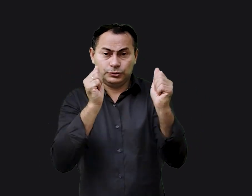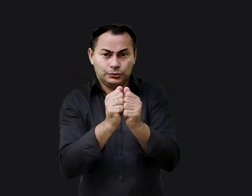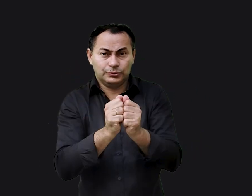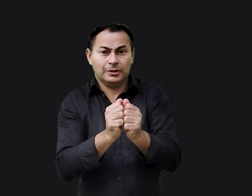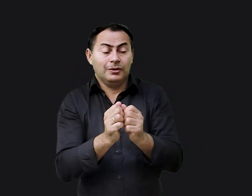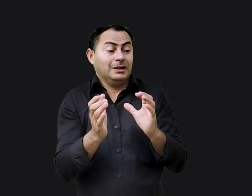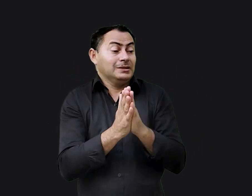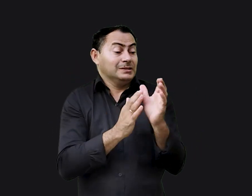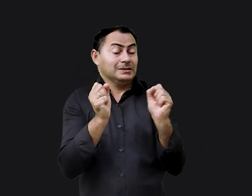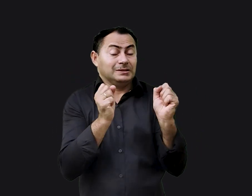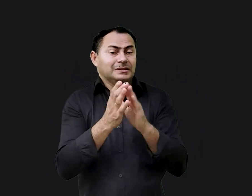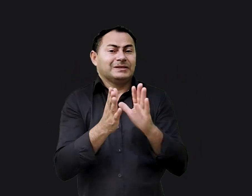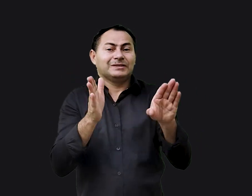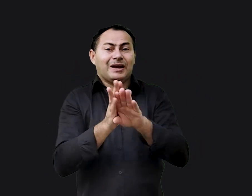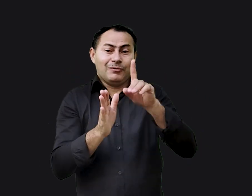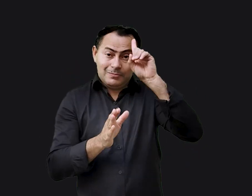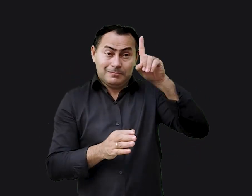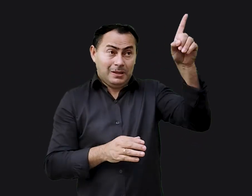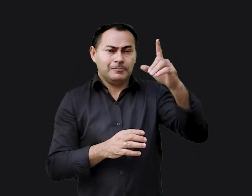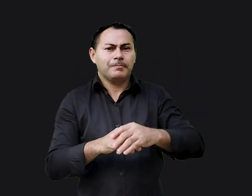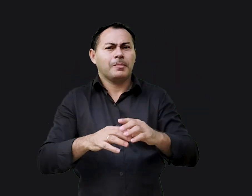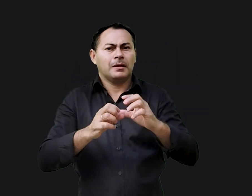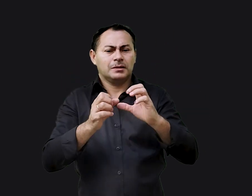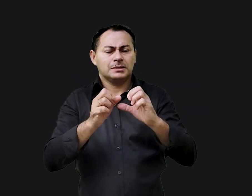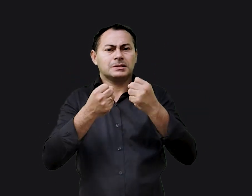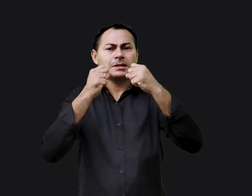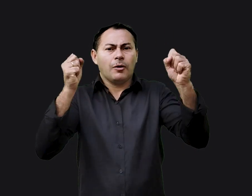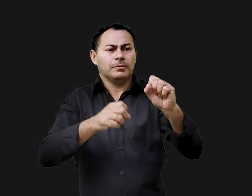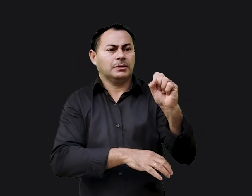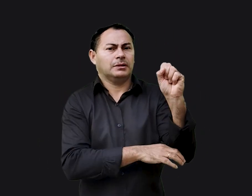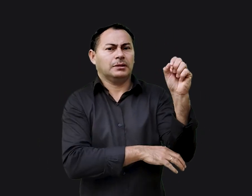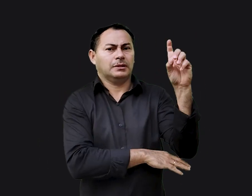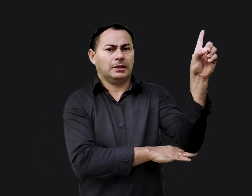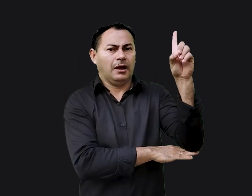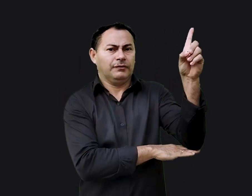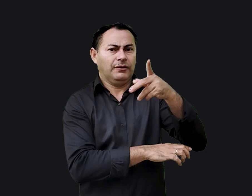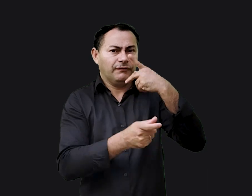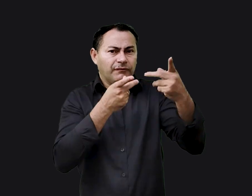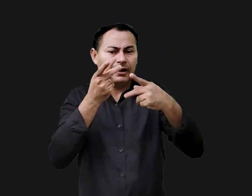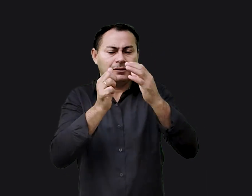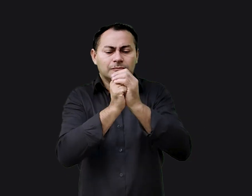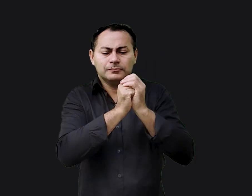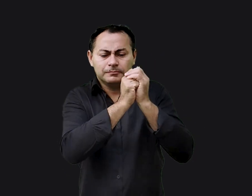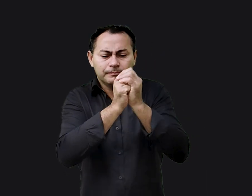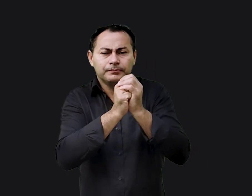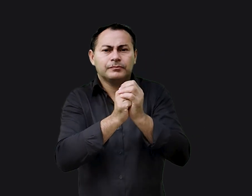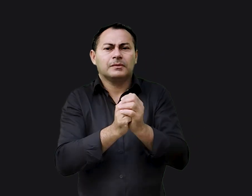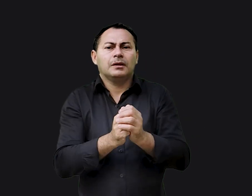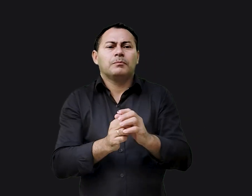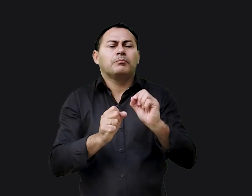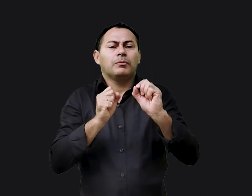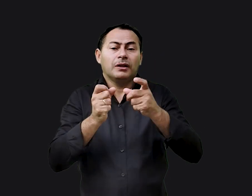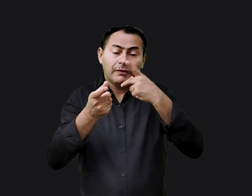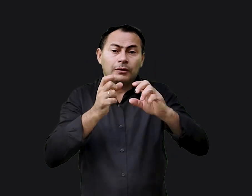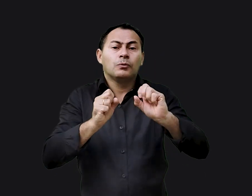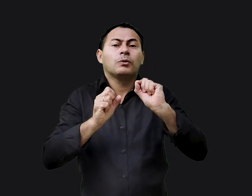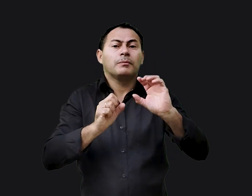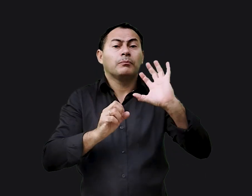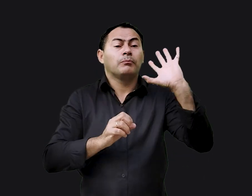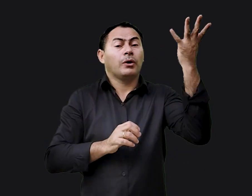todos juntos nesse Salmo em que Davi fala sobre adoração ele também nos diz o que pode acontecer quando adoramos